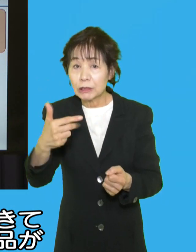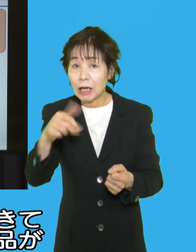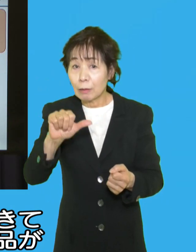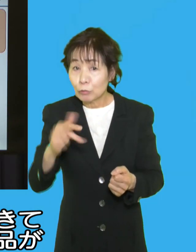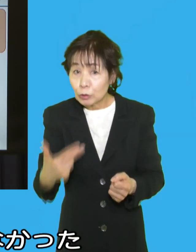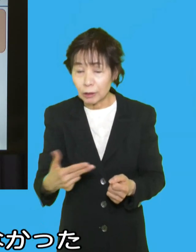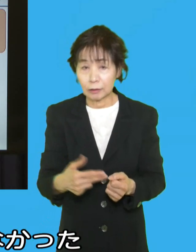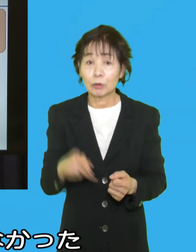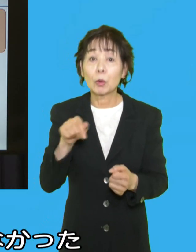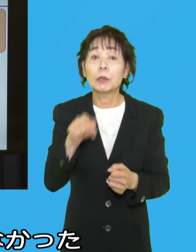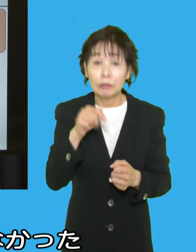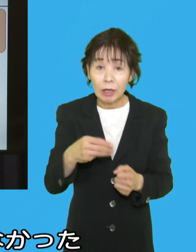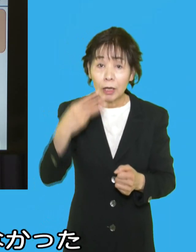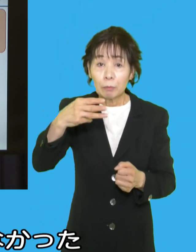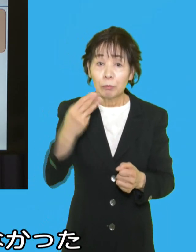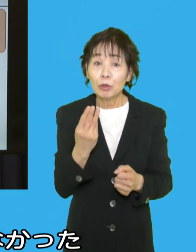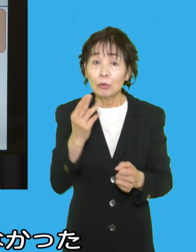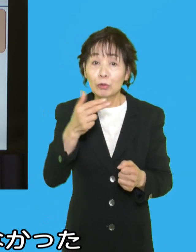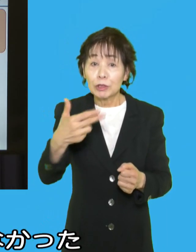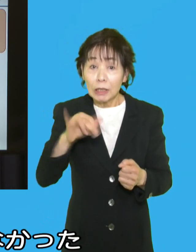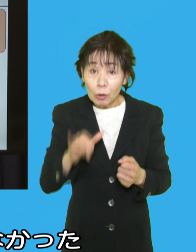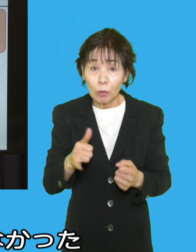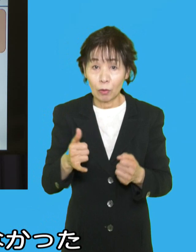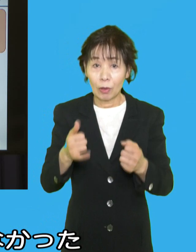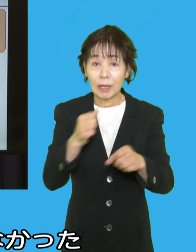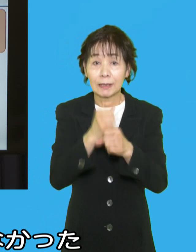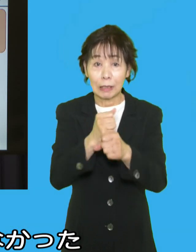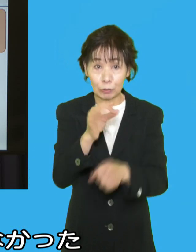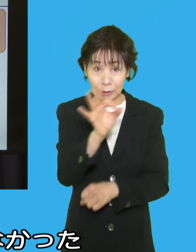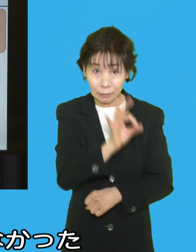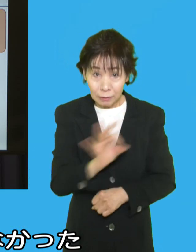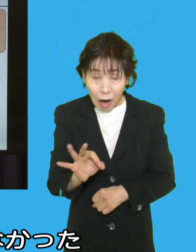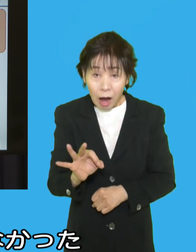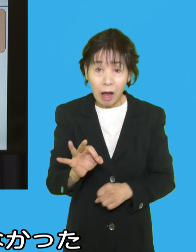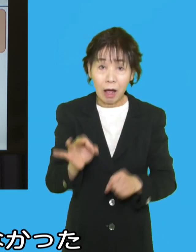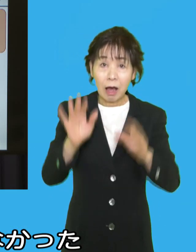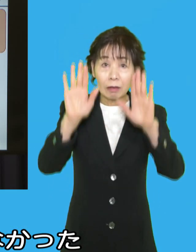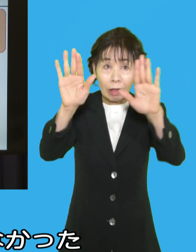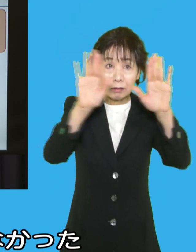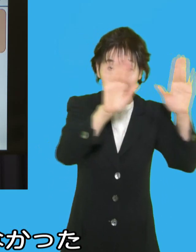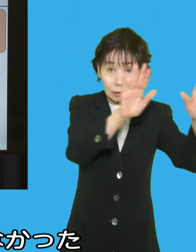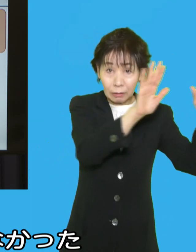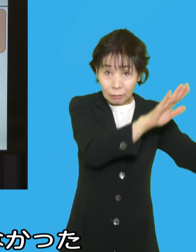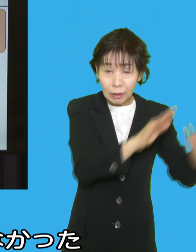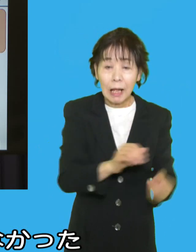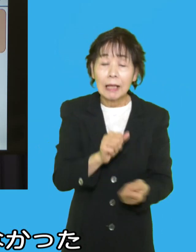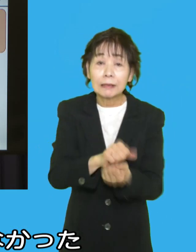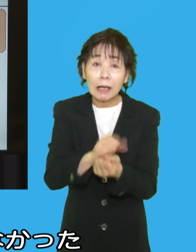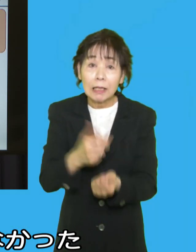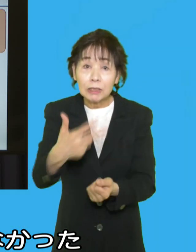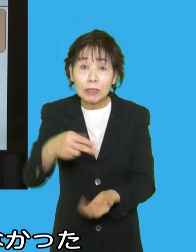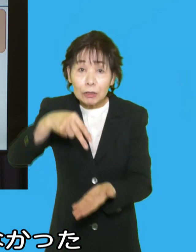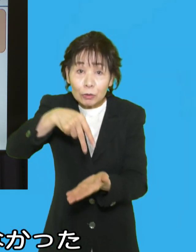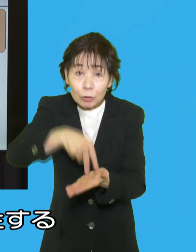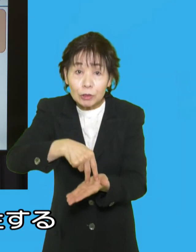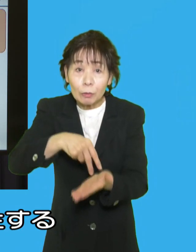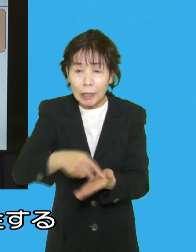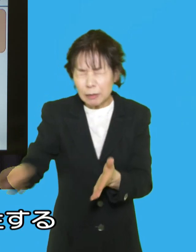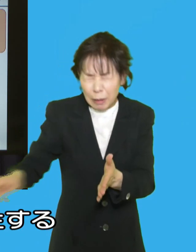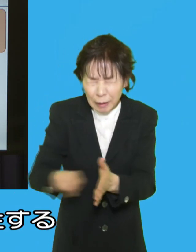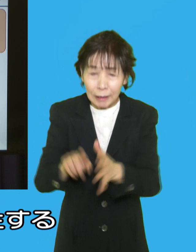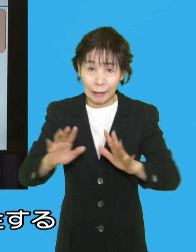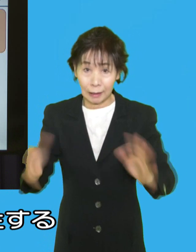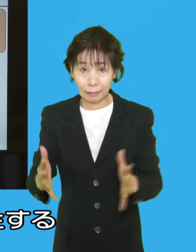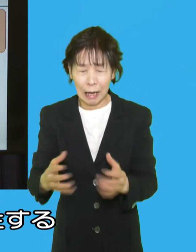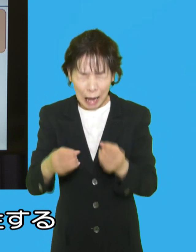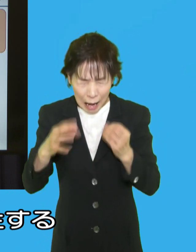ミュージアムの作品がもう展示されるということになると、それはその堺市としては、堺市立としては今までなかった初めての